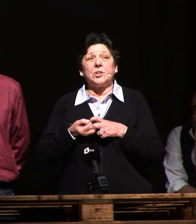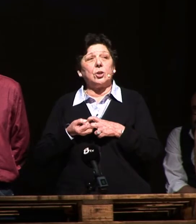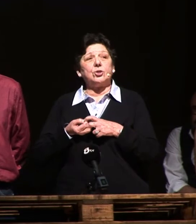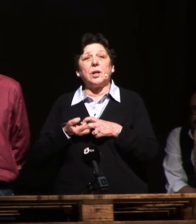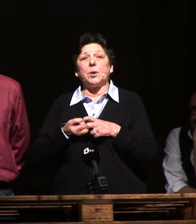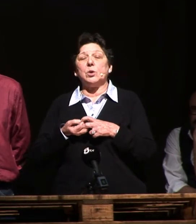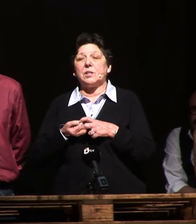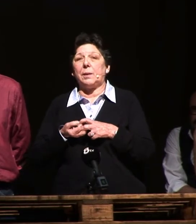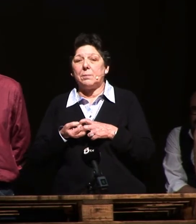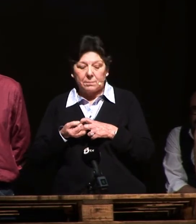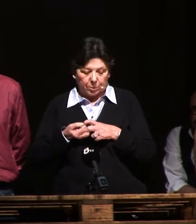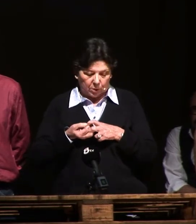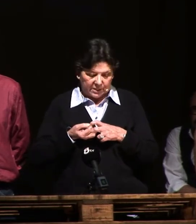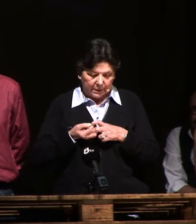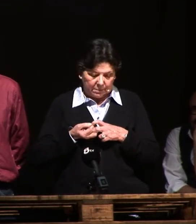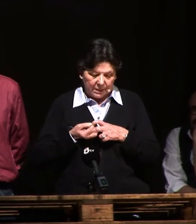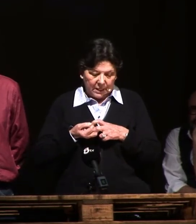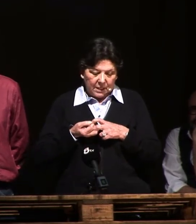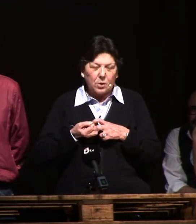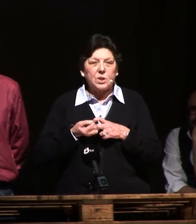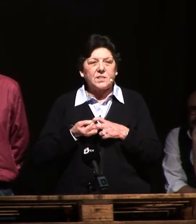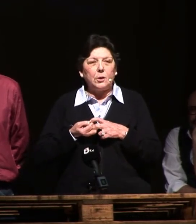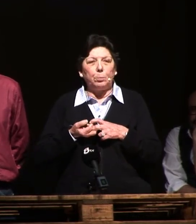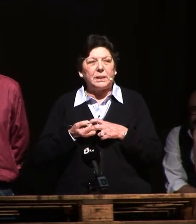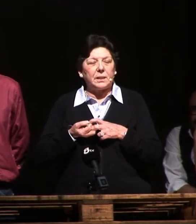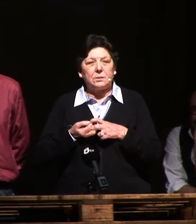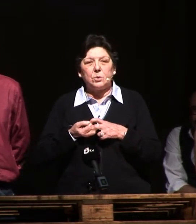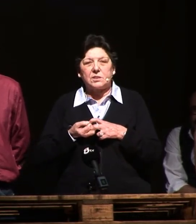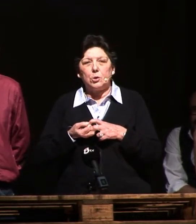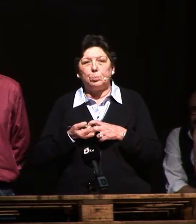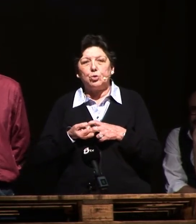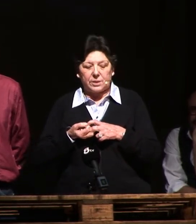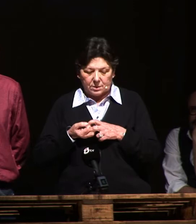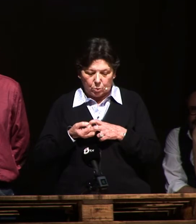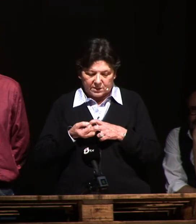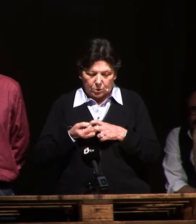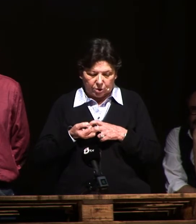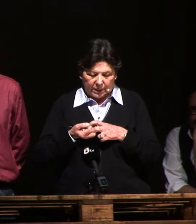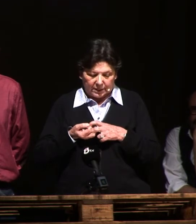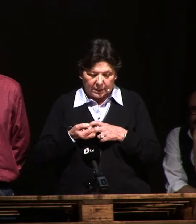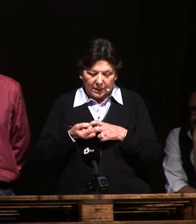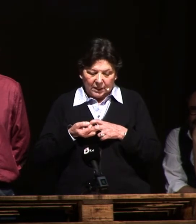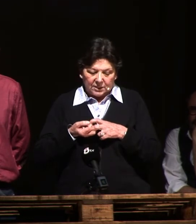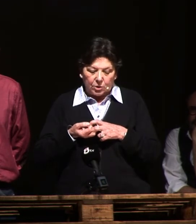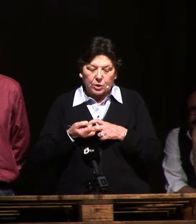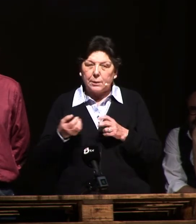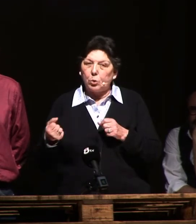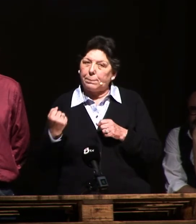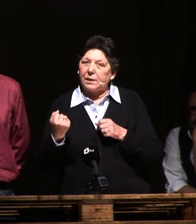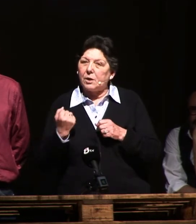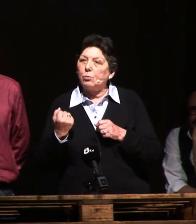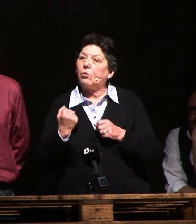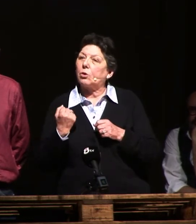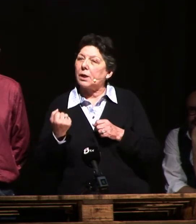I a casa nostra prou en sabem, que un castell no pita, un castell no puja, un castell no s'aguanta, si no tenim